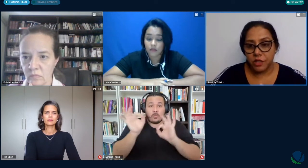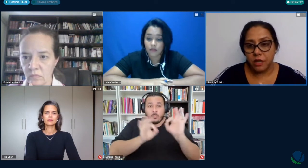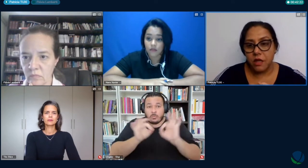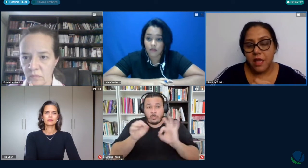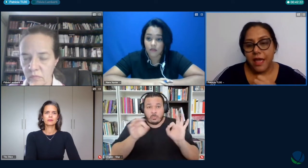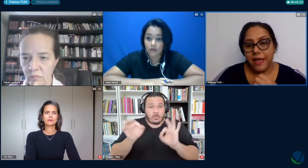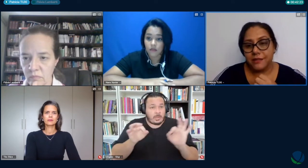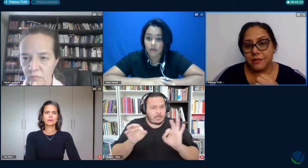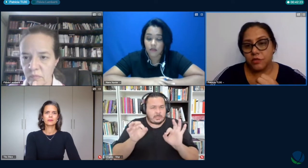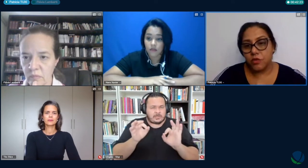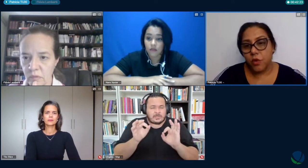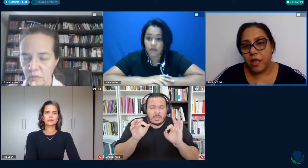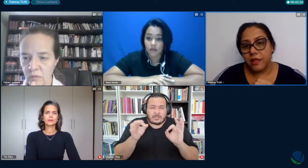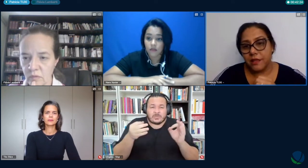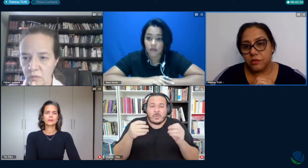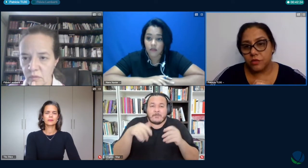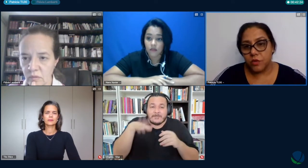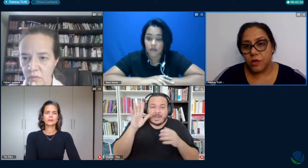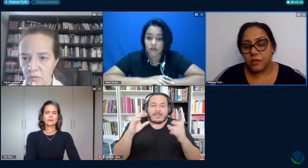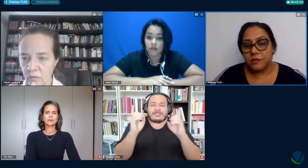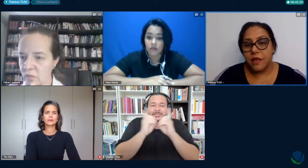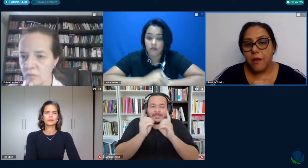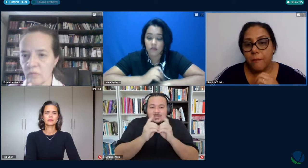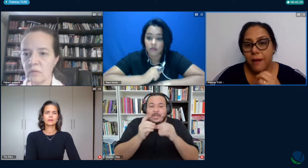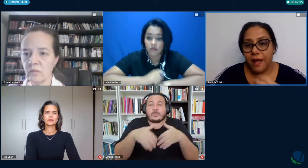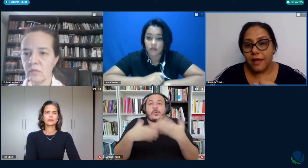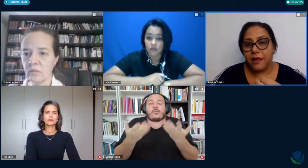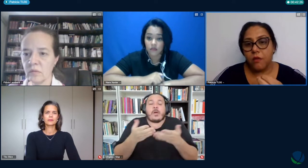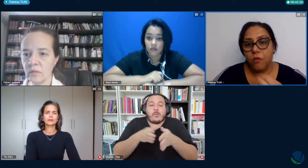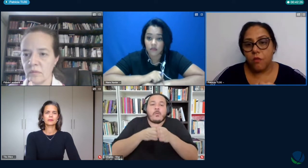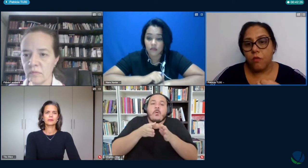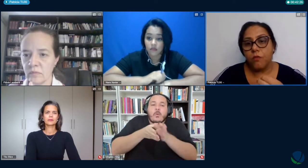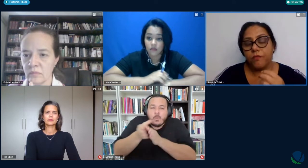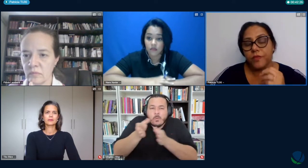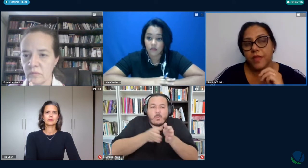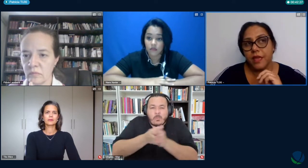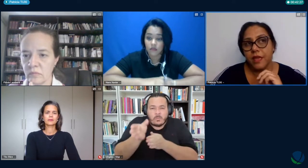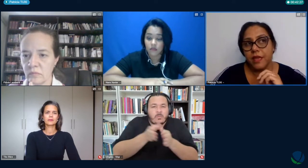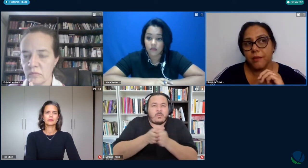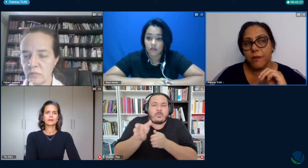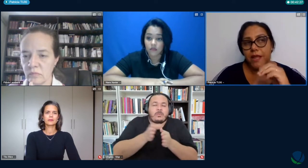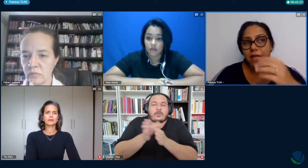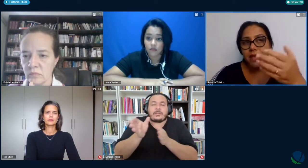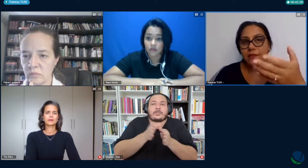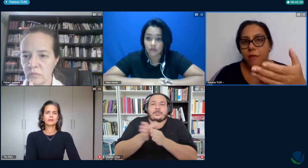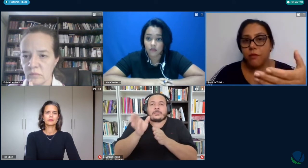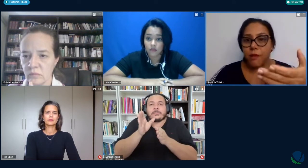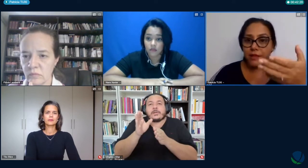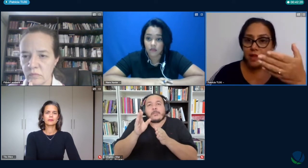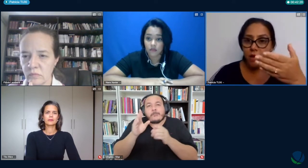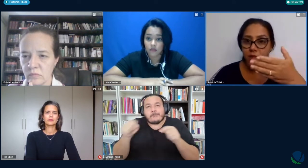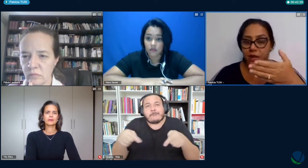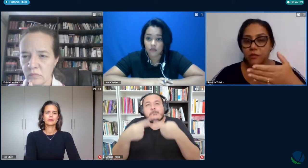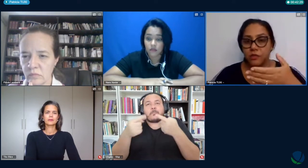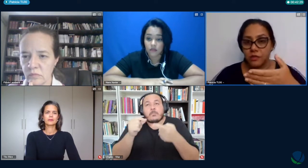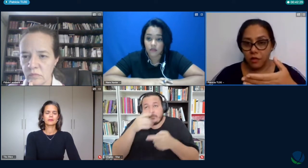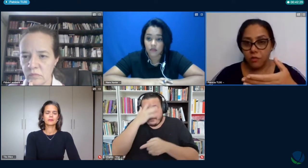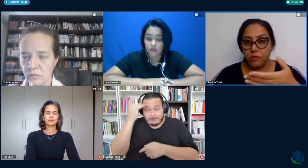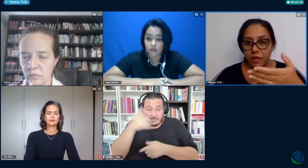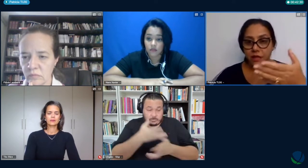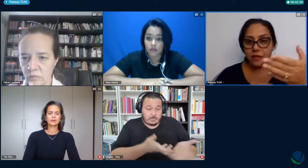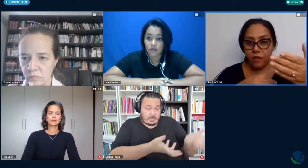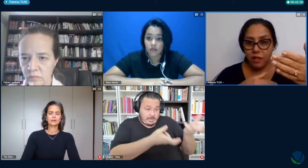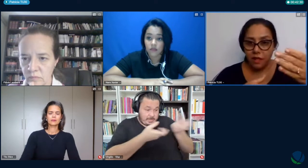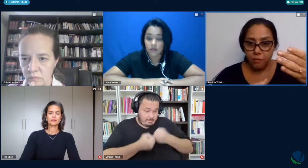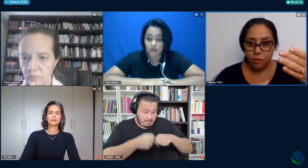didática essas orientações para um para quem recebe um material em